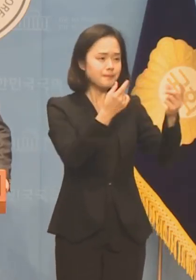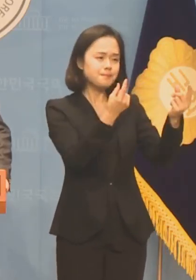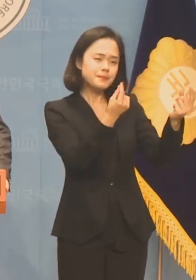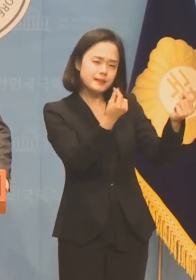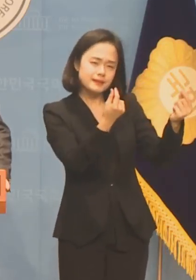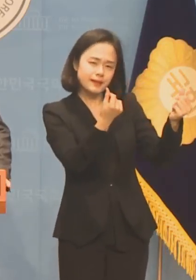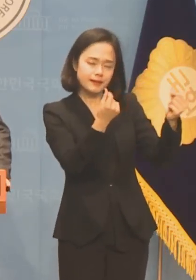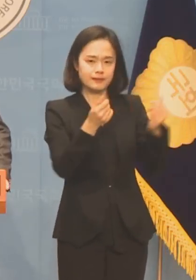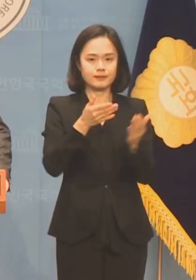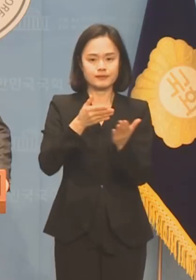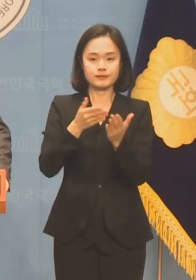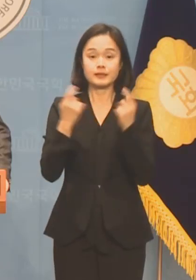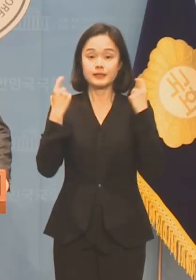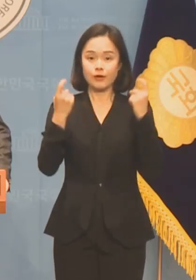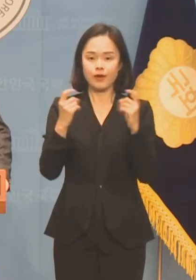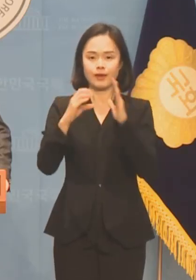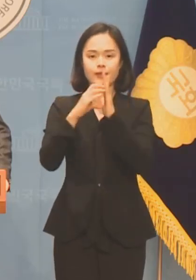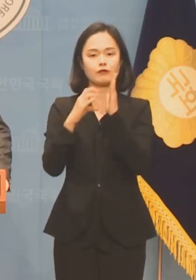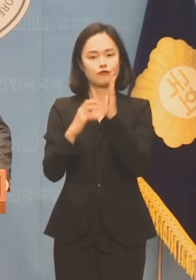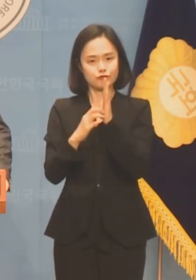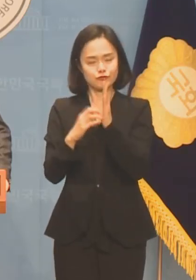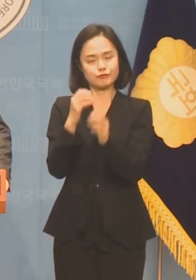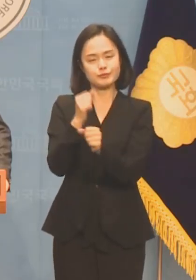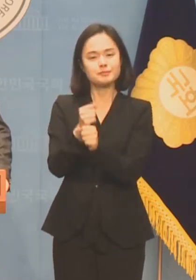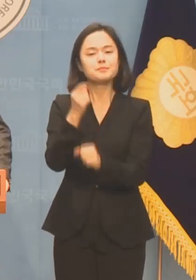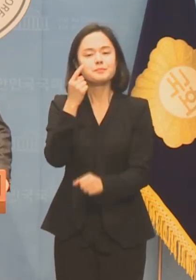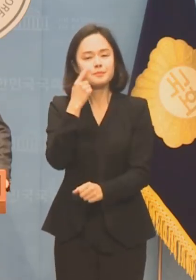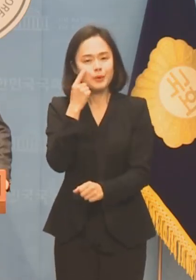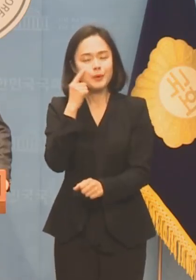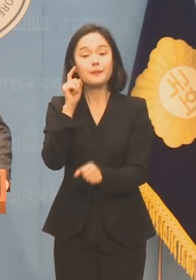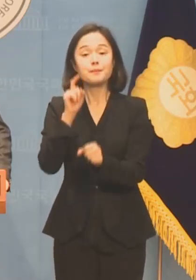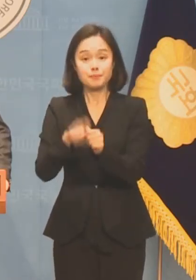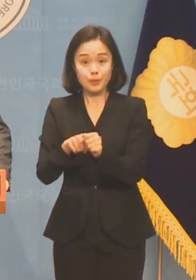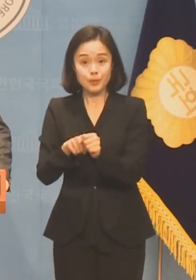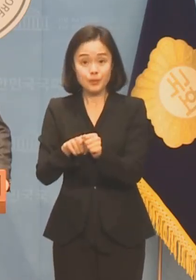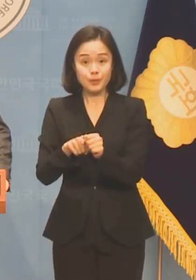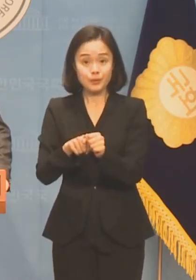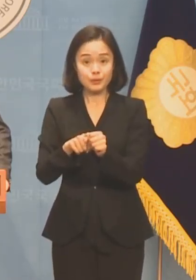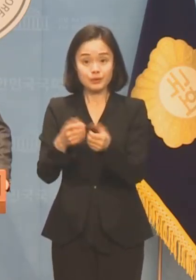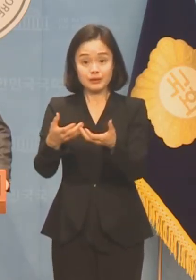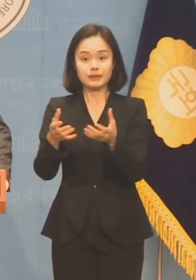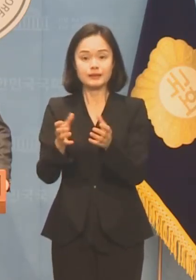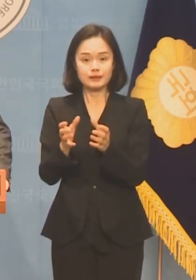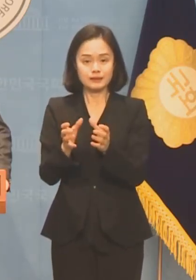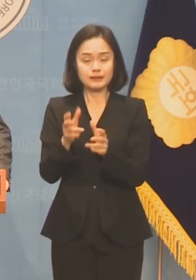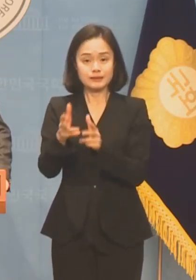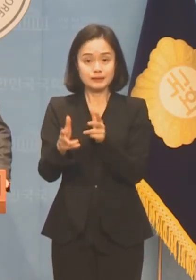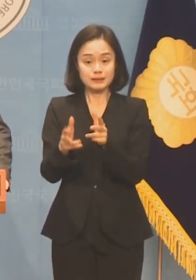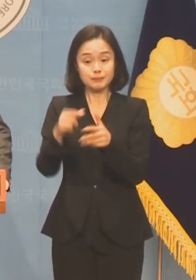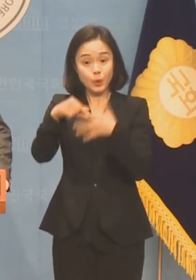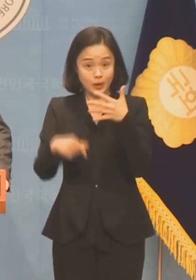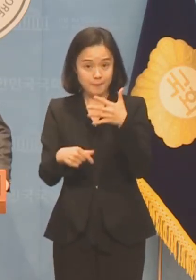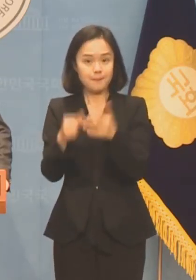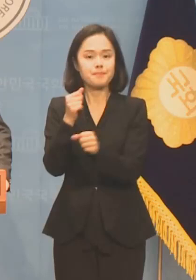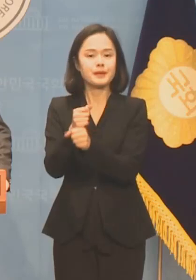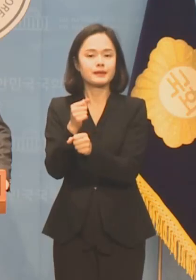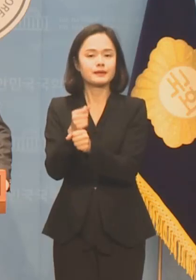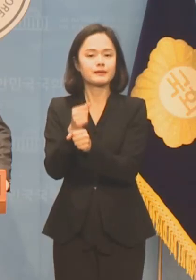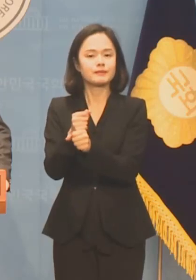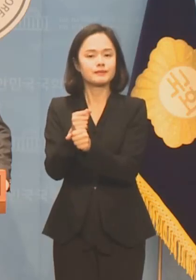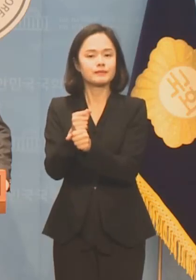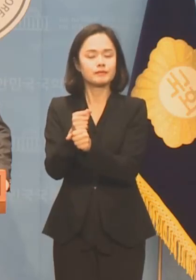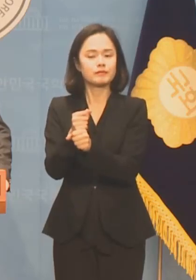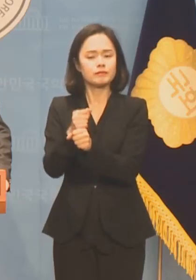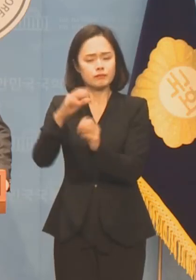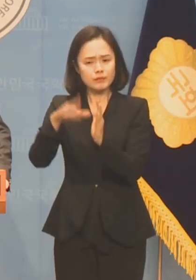만들어보자는 취지로 만든 프로그램이었기 때문에 기자 PD가 과연 그걸 할 수 없는 영역인가에 대해서는 이론의 여지가